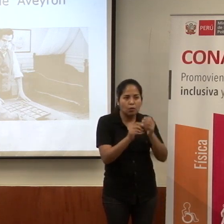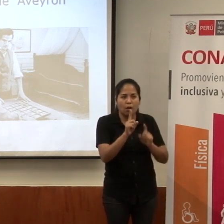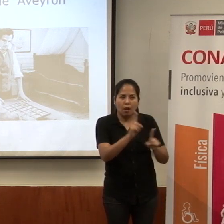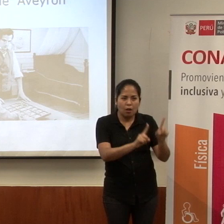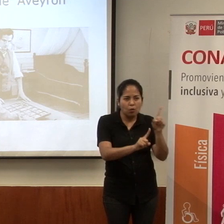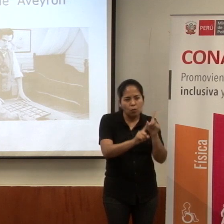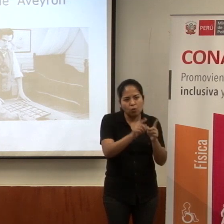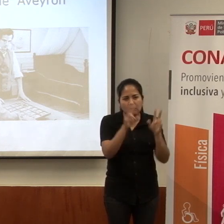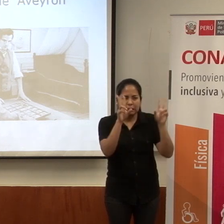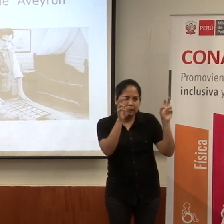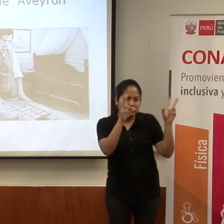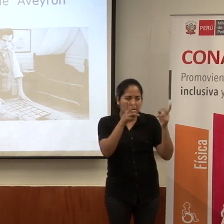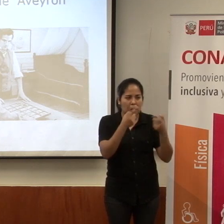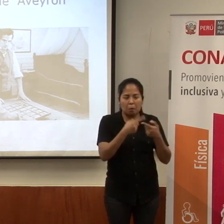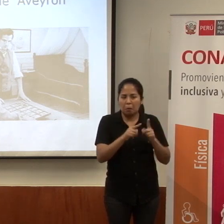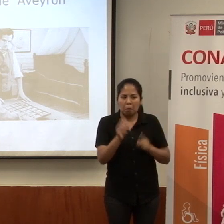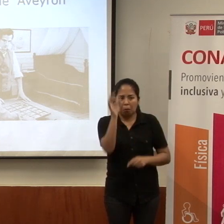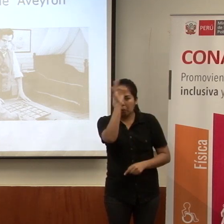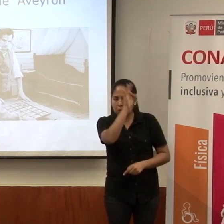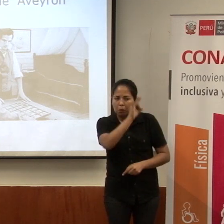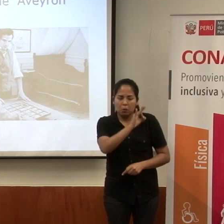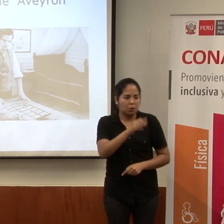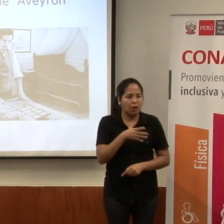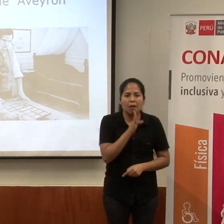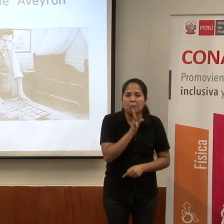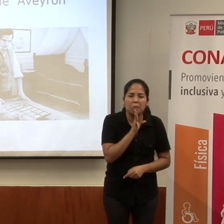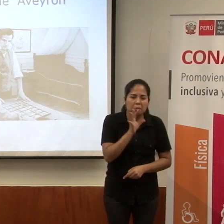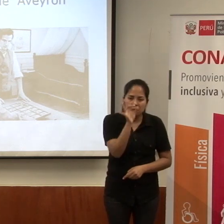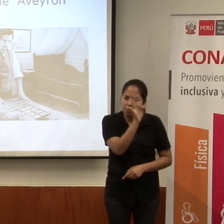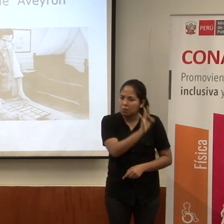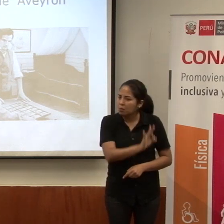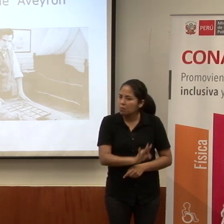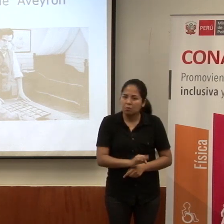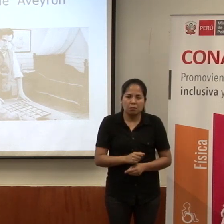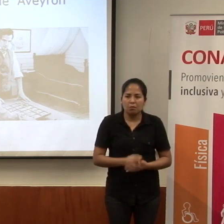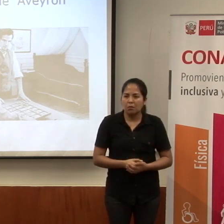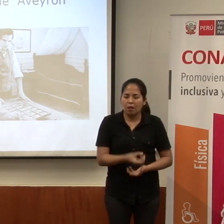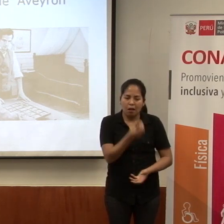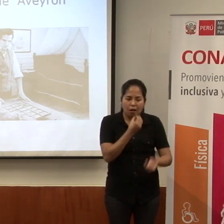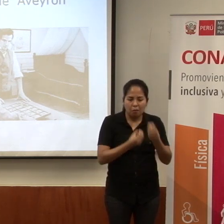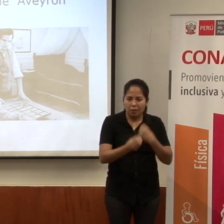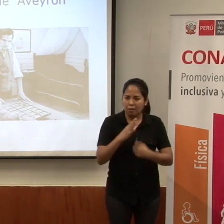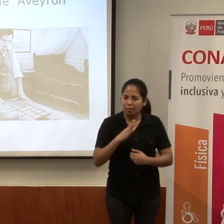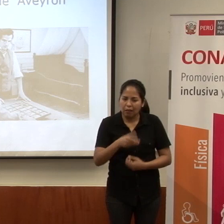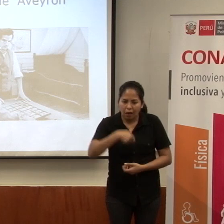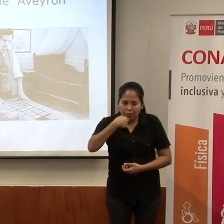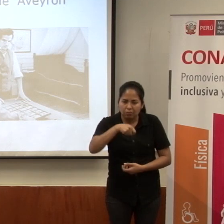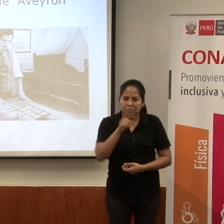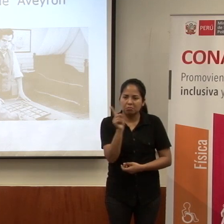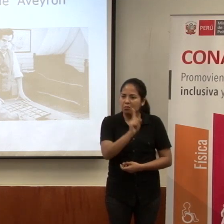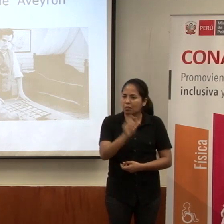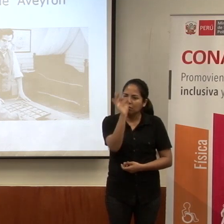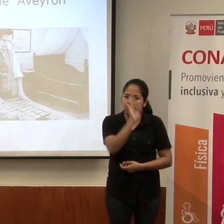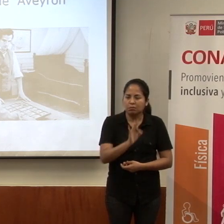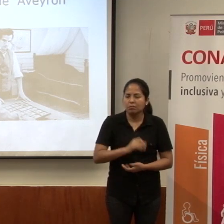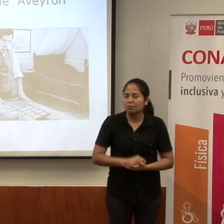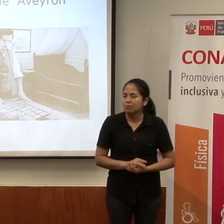particular. Pero nunca pudo hablar, nunca pudo comer con una cuchara.